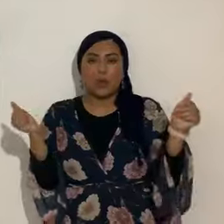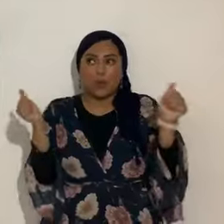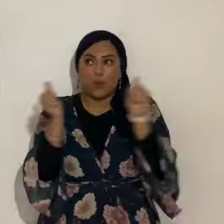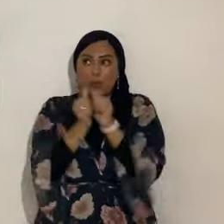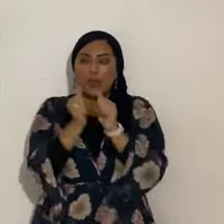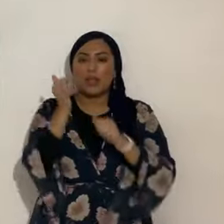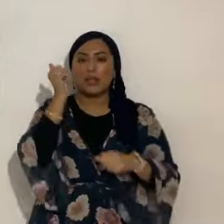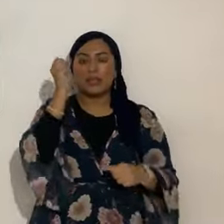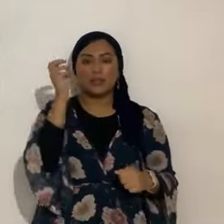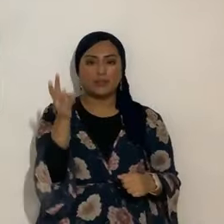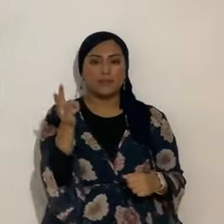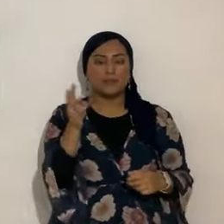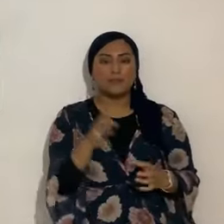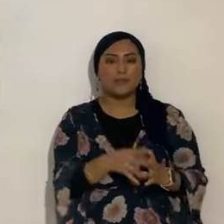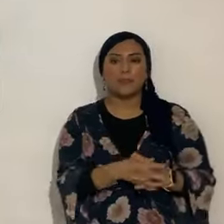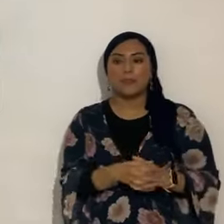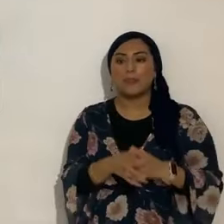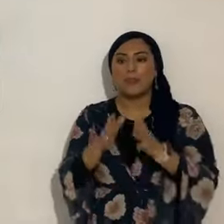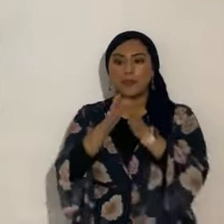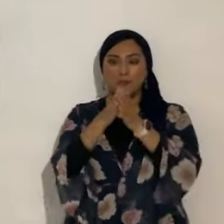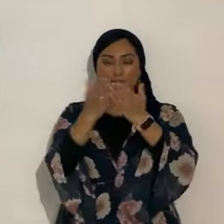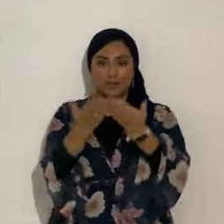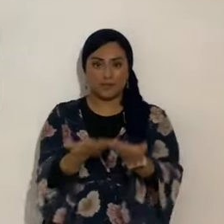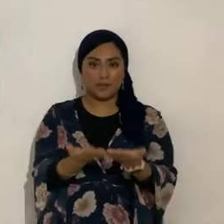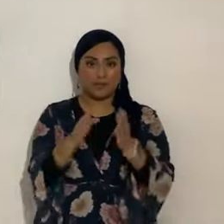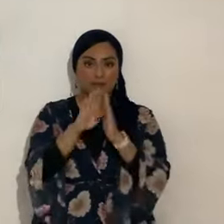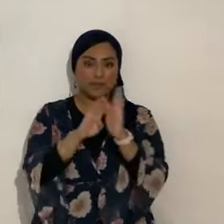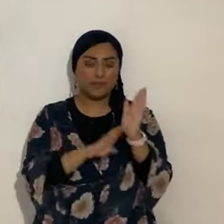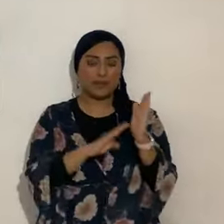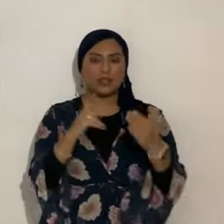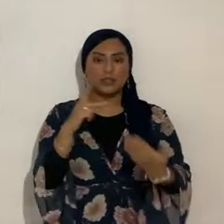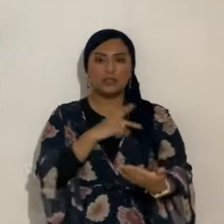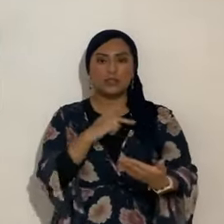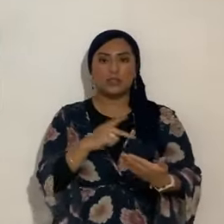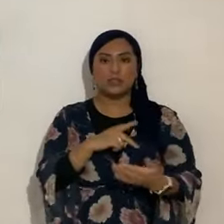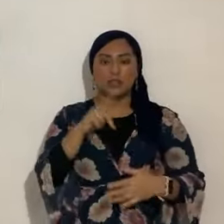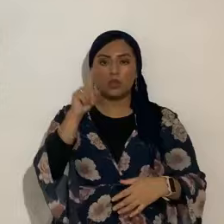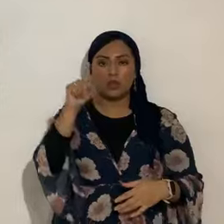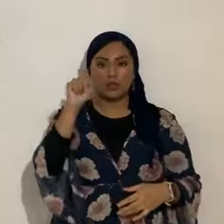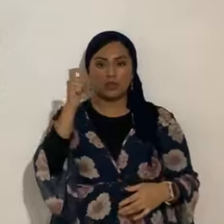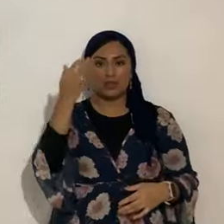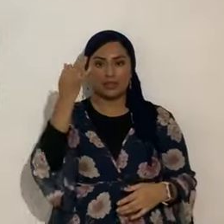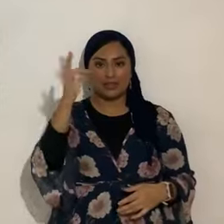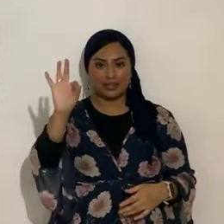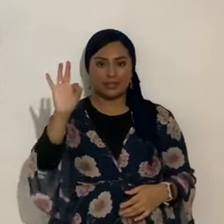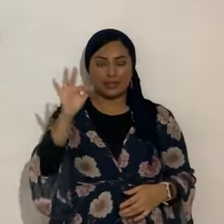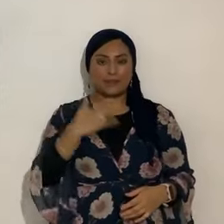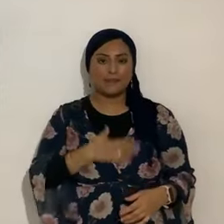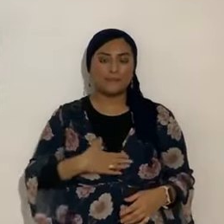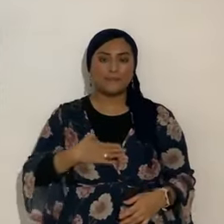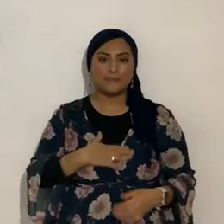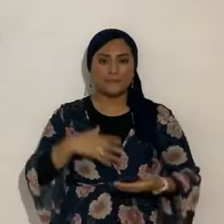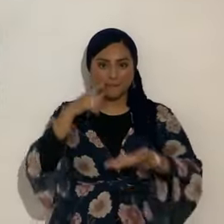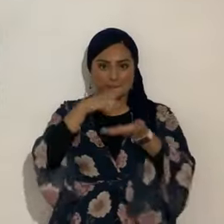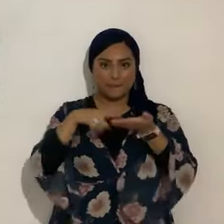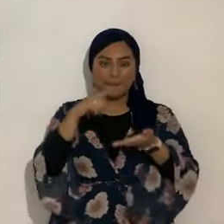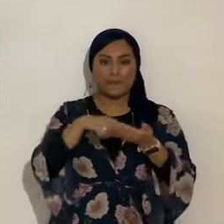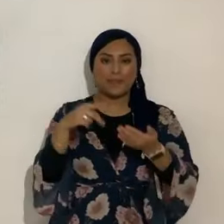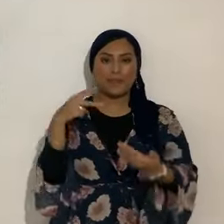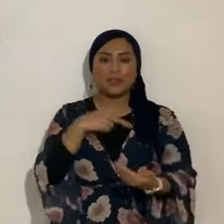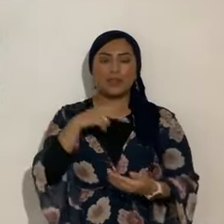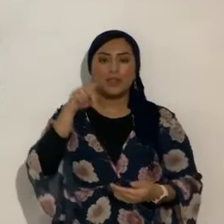Yahshua HaMashiach. A ver, vamos a abrir la Biblia en el Salmo 119, amados, vamos para allá. Salmo